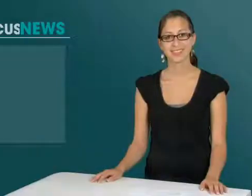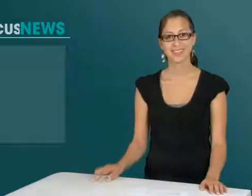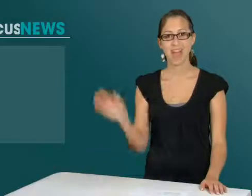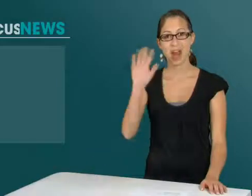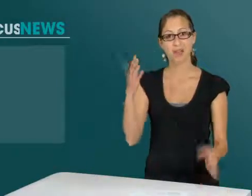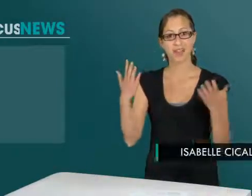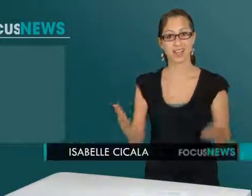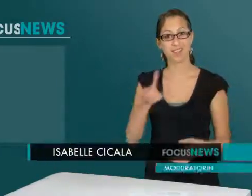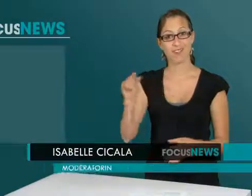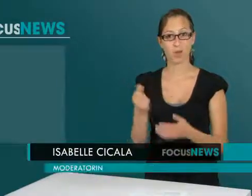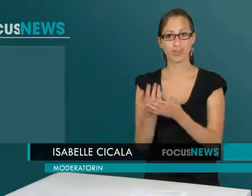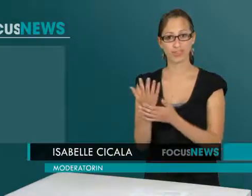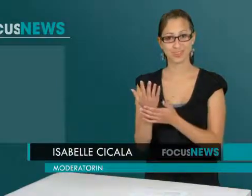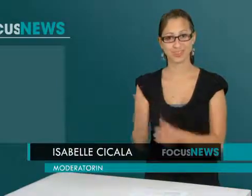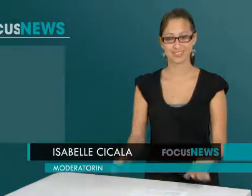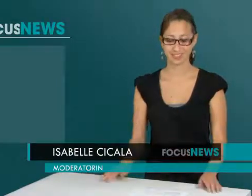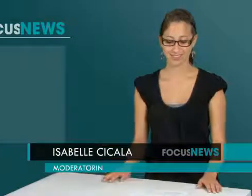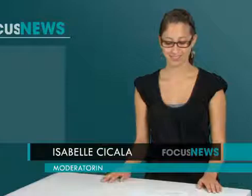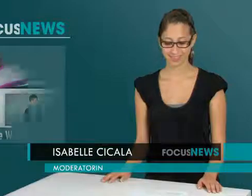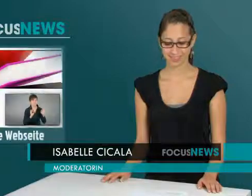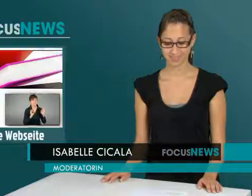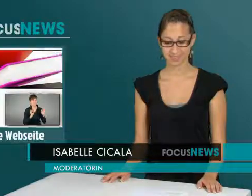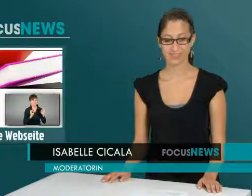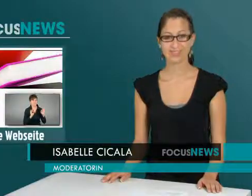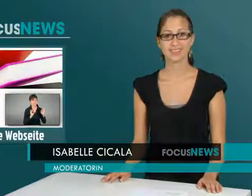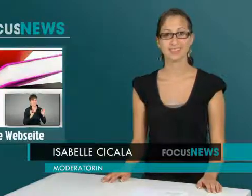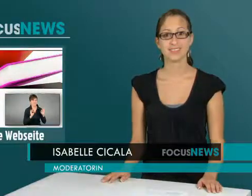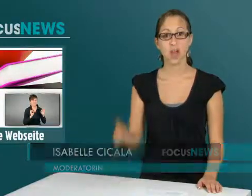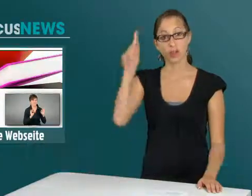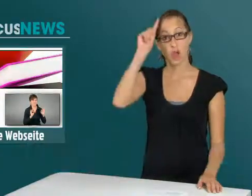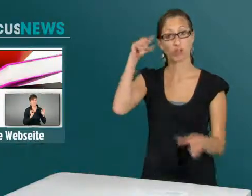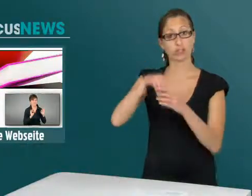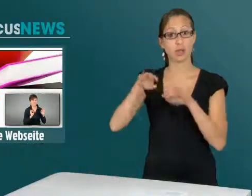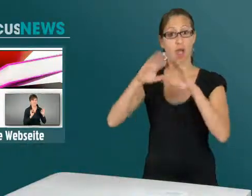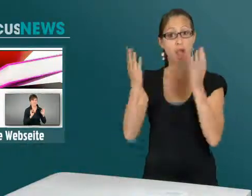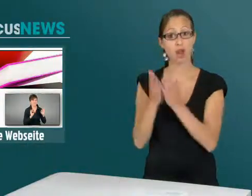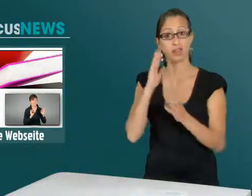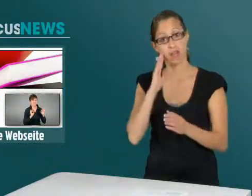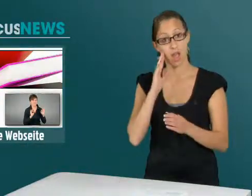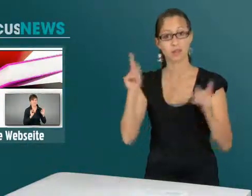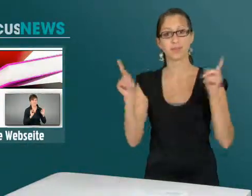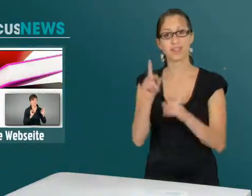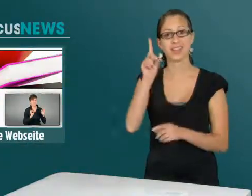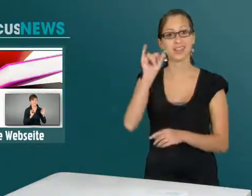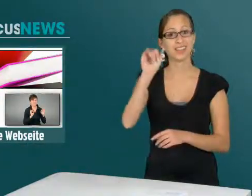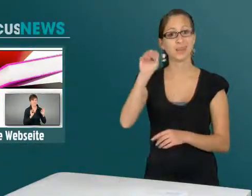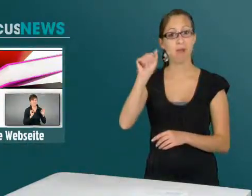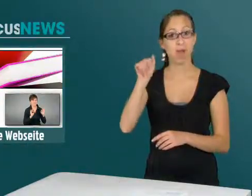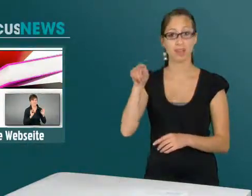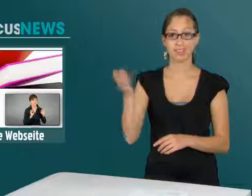willkommen zu focus news deutsch im alltag kurz thema hat seit